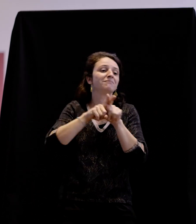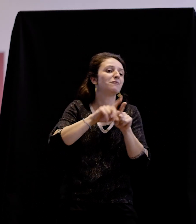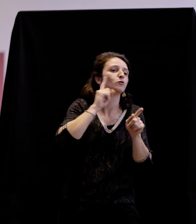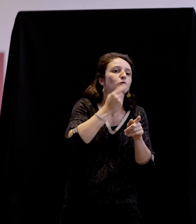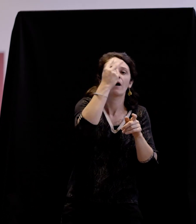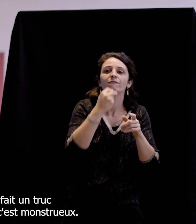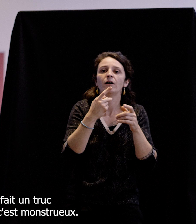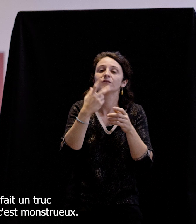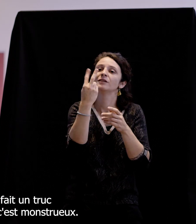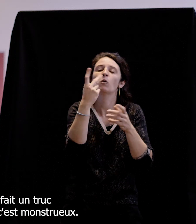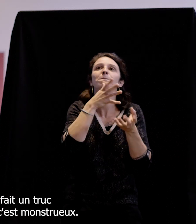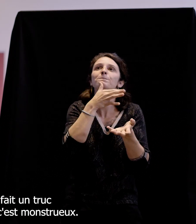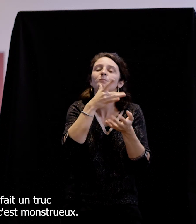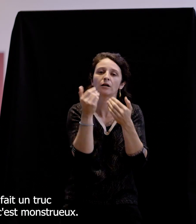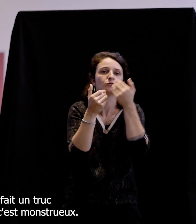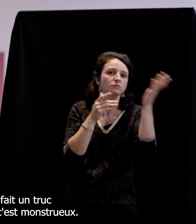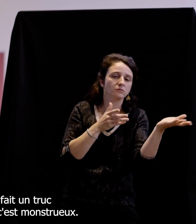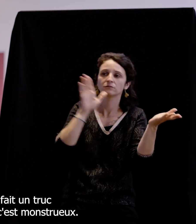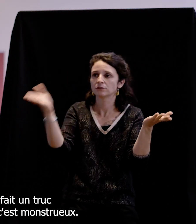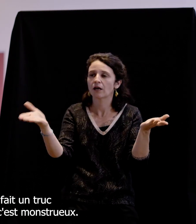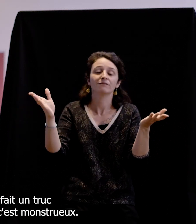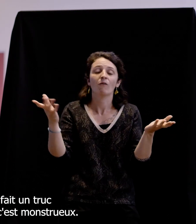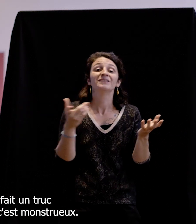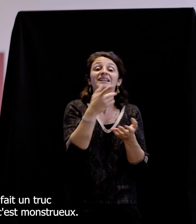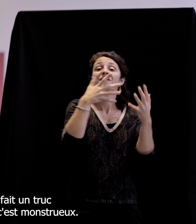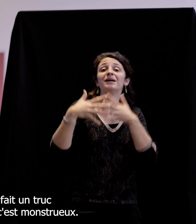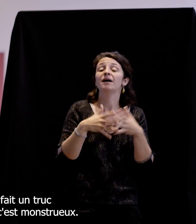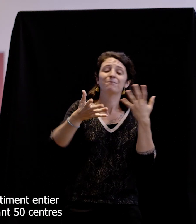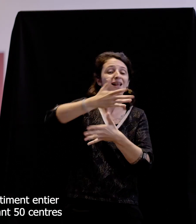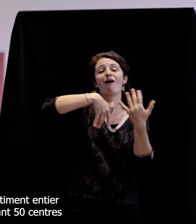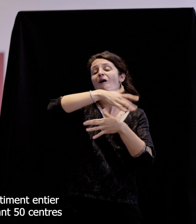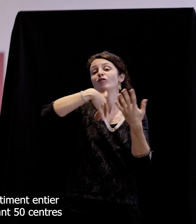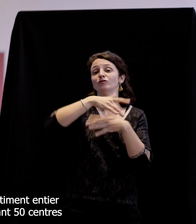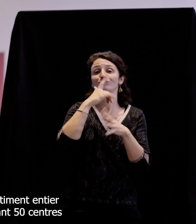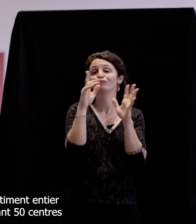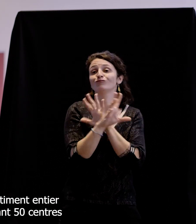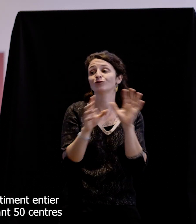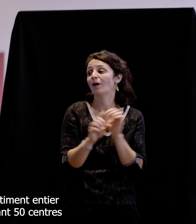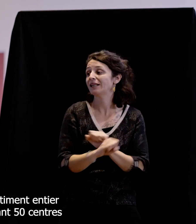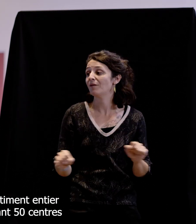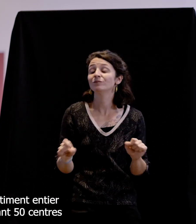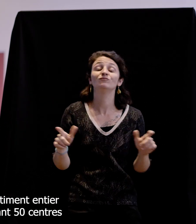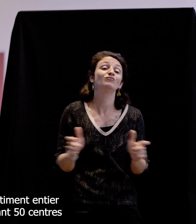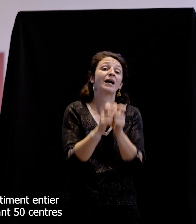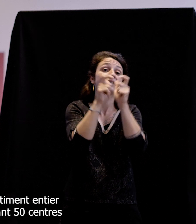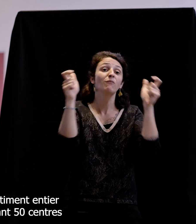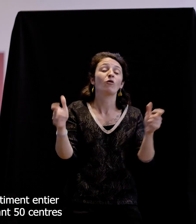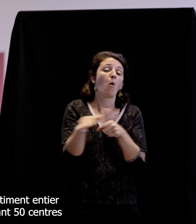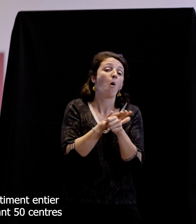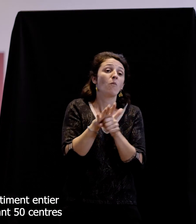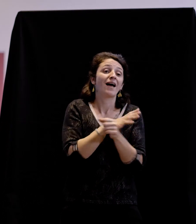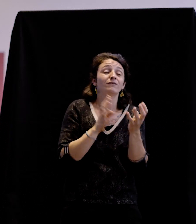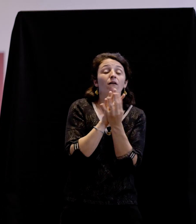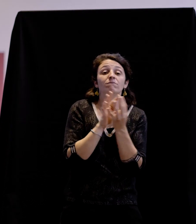deux. Et donc, ils ont fait un truc à l'américaine, quoi. C'est monstrueux. Vous avez un bâtiment entier. Et il y a maintenant